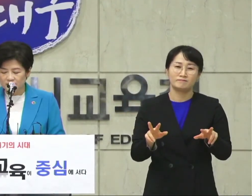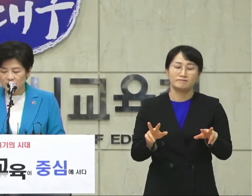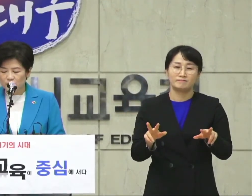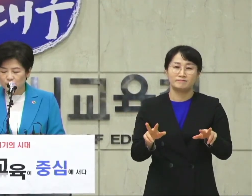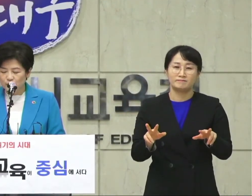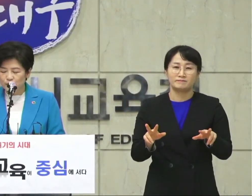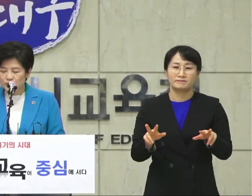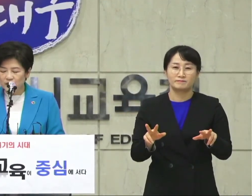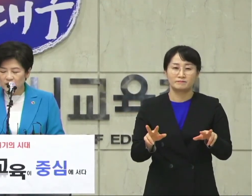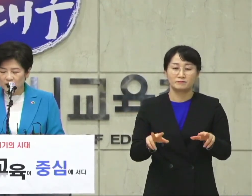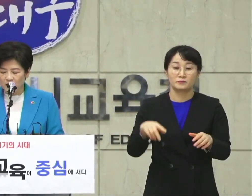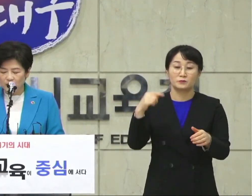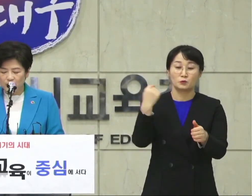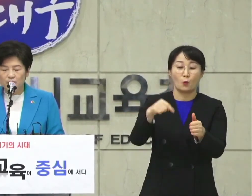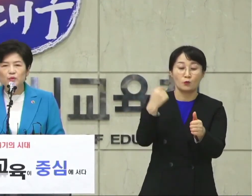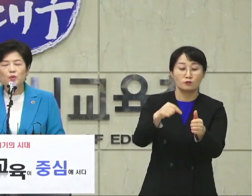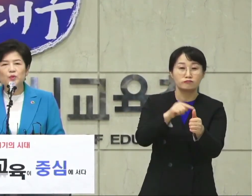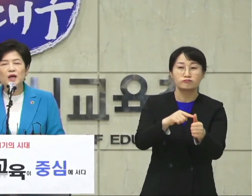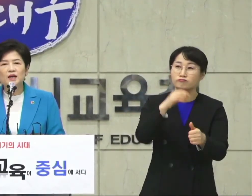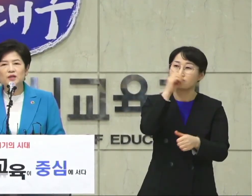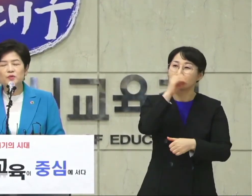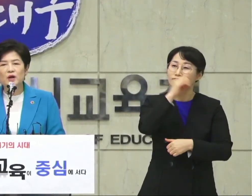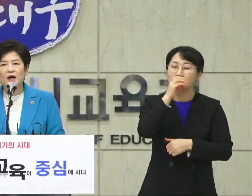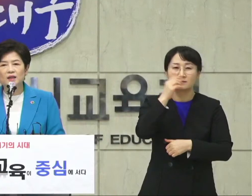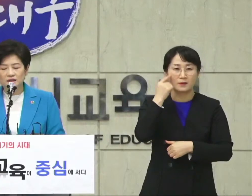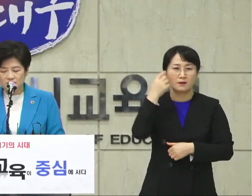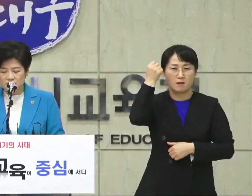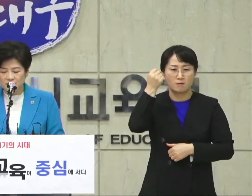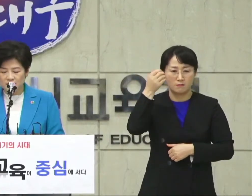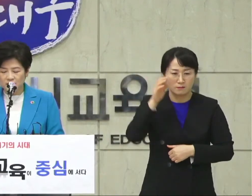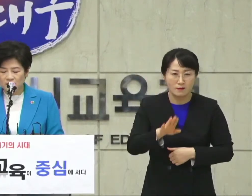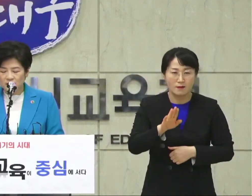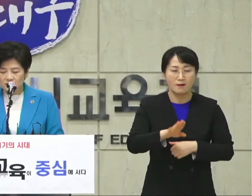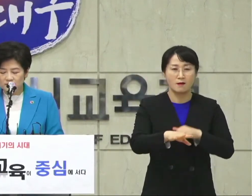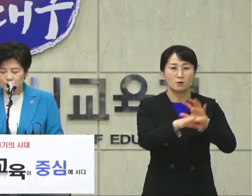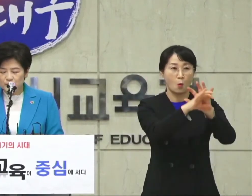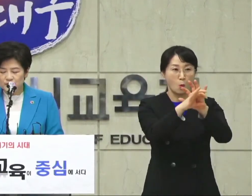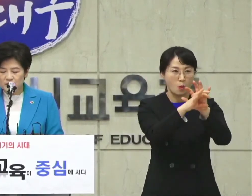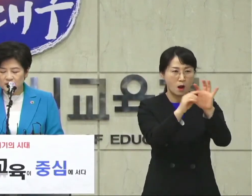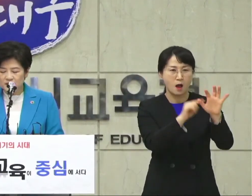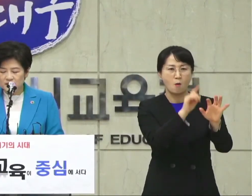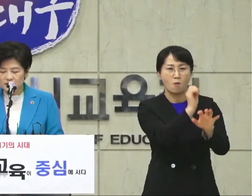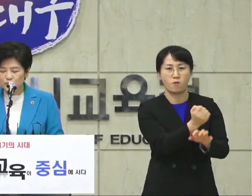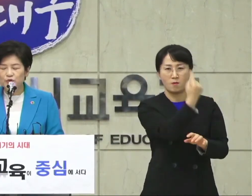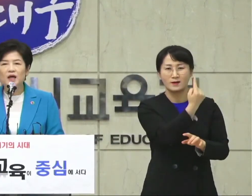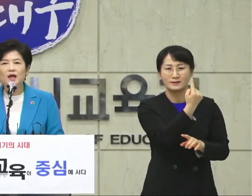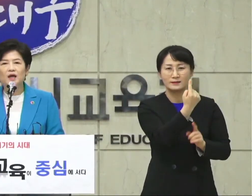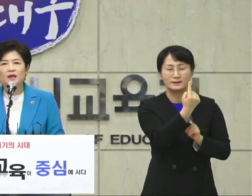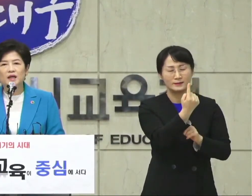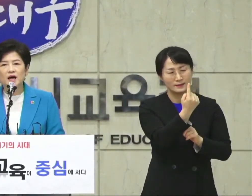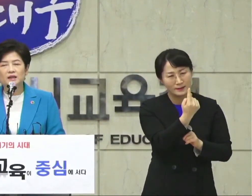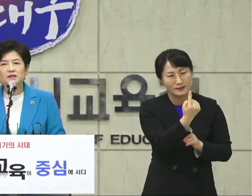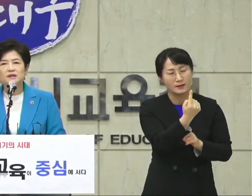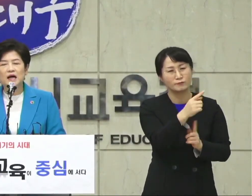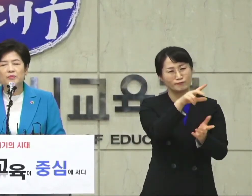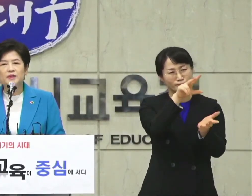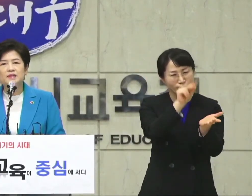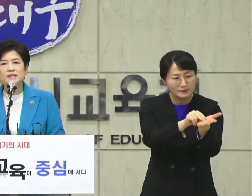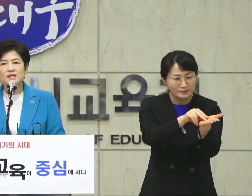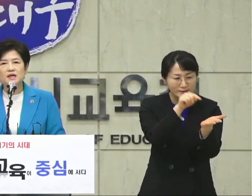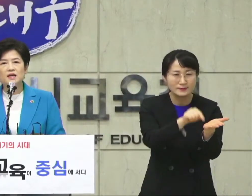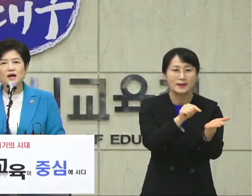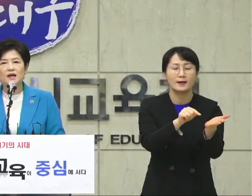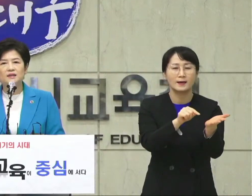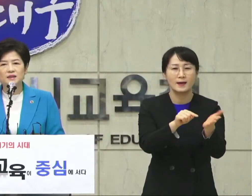당연하게 여겼던 교육에 대해 코로나19가 던진 근본적인 질문에